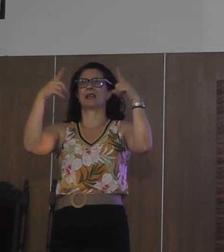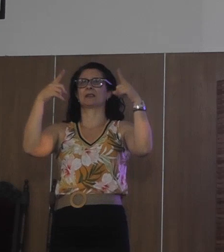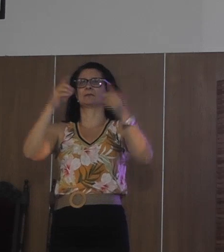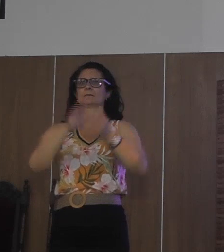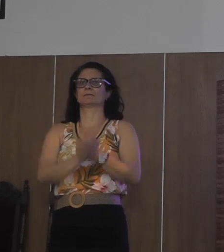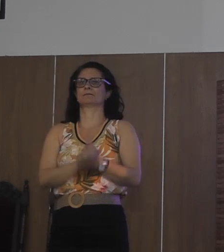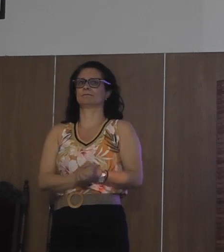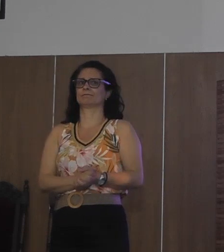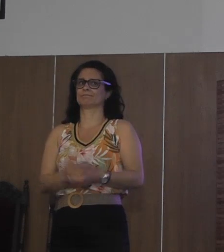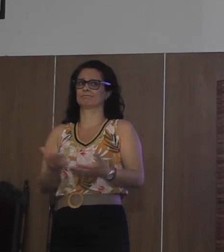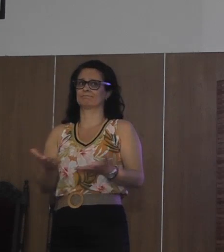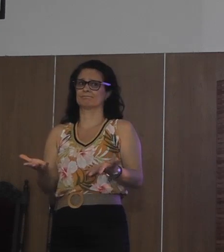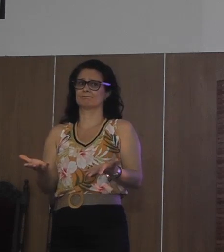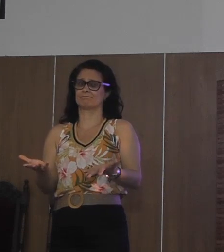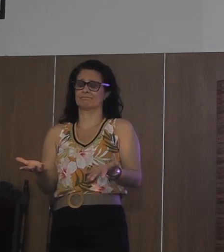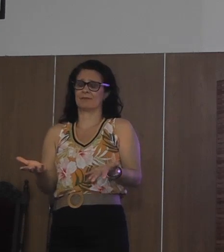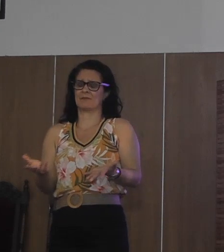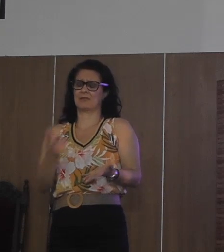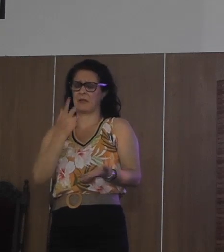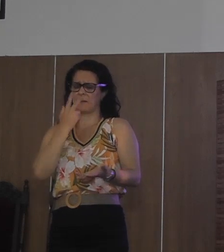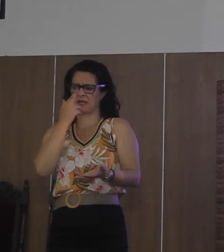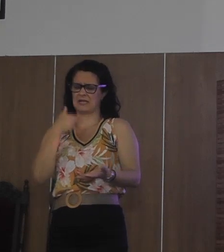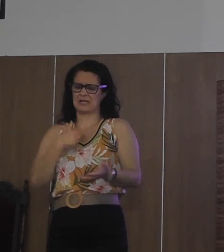desse jeito aí não está legal, não estou gostando.